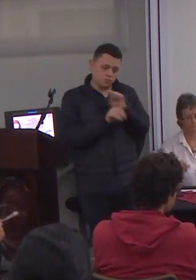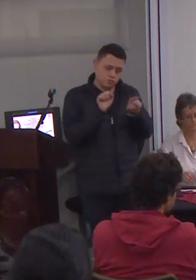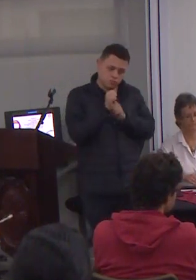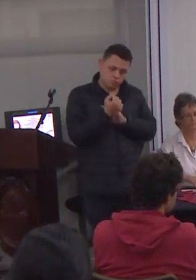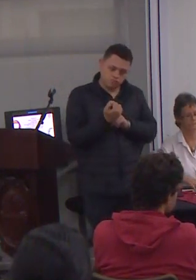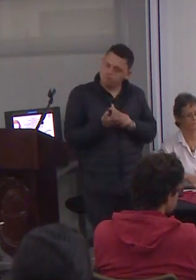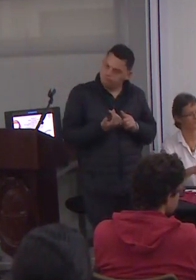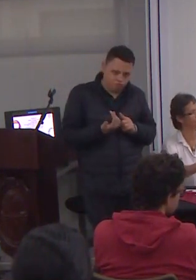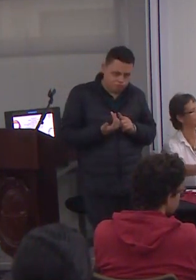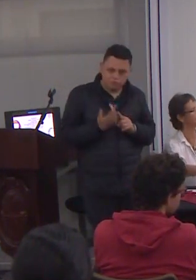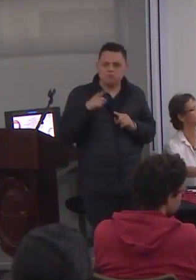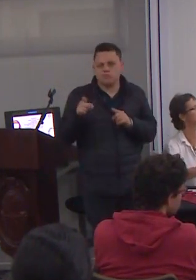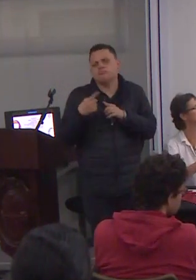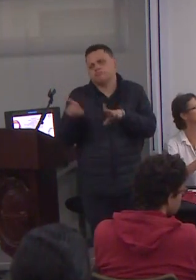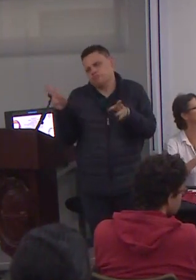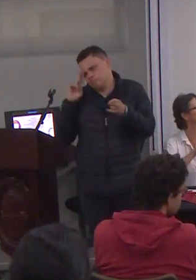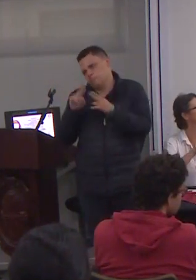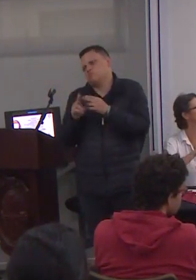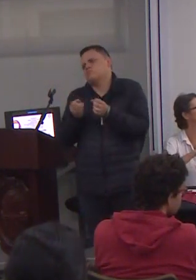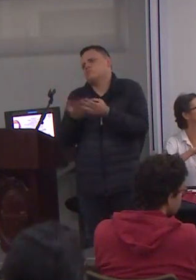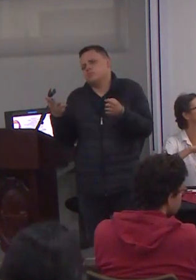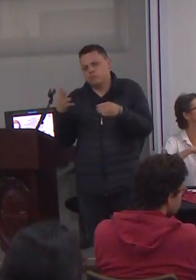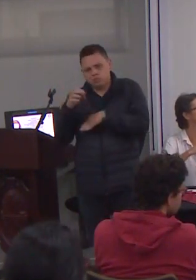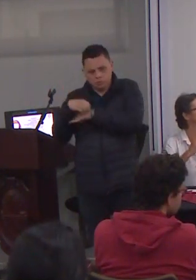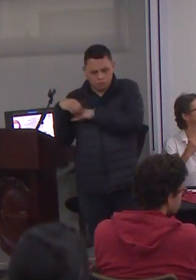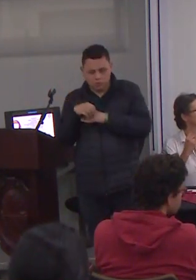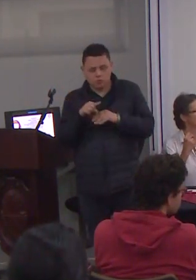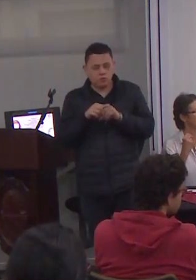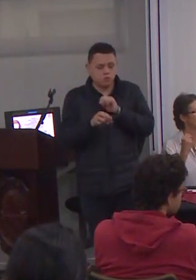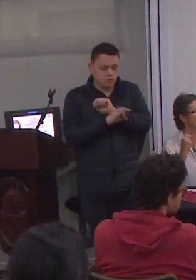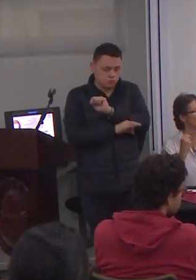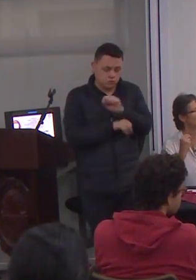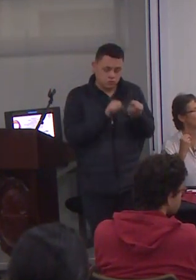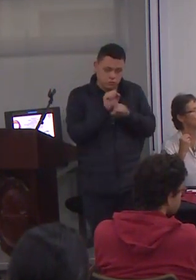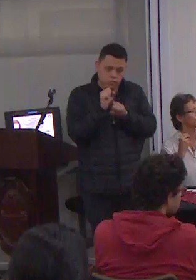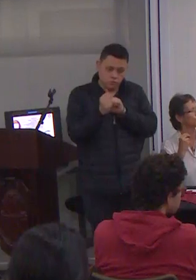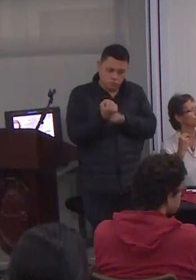conocen bastantes organizaciones a nivel psicosocial